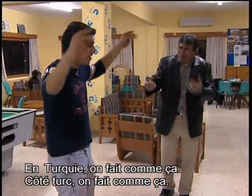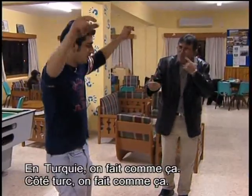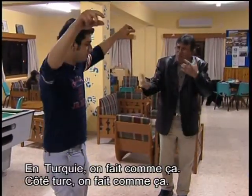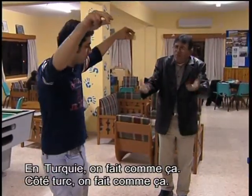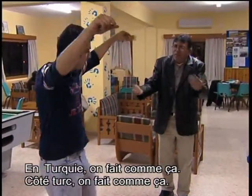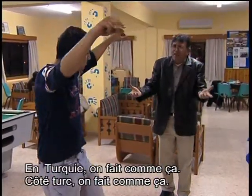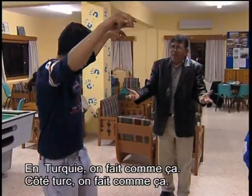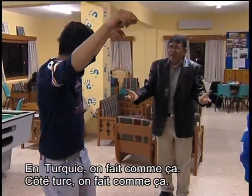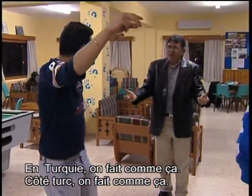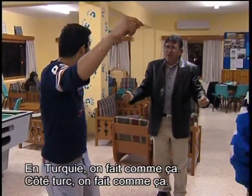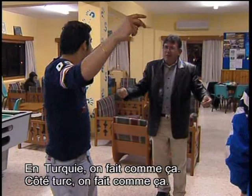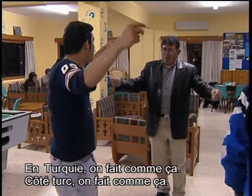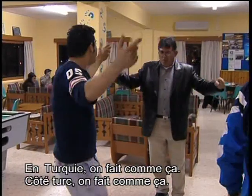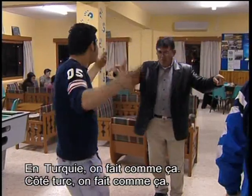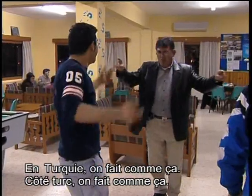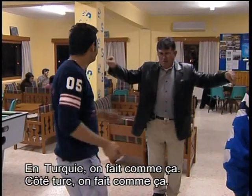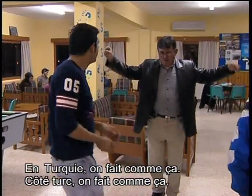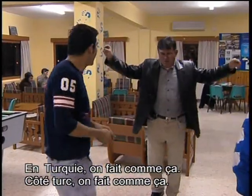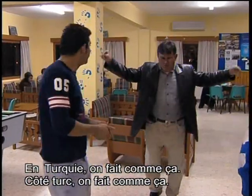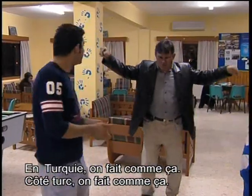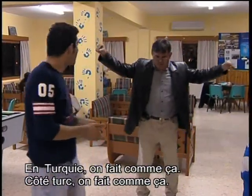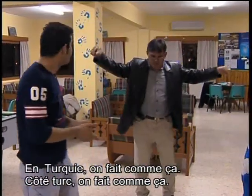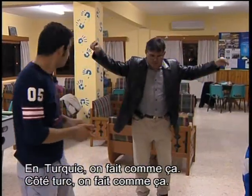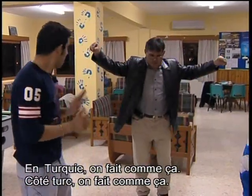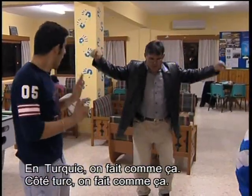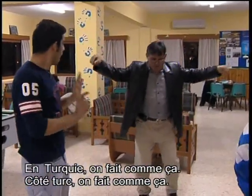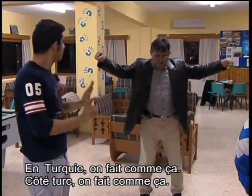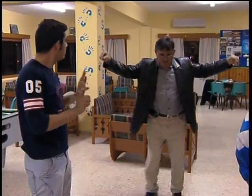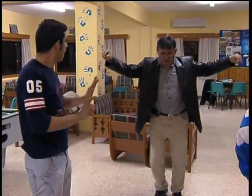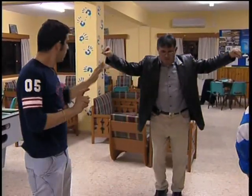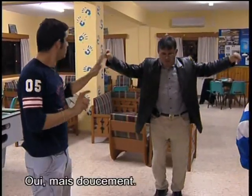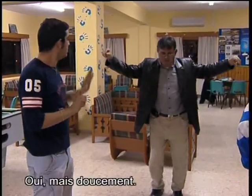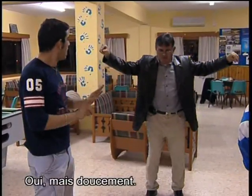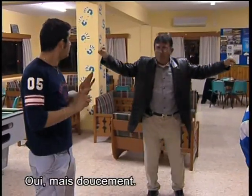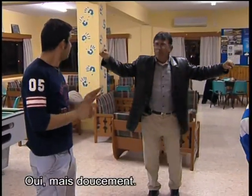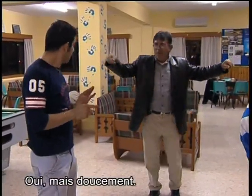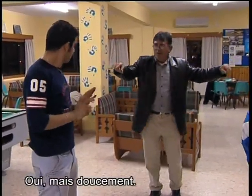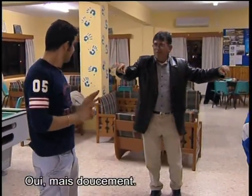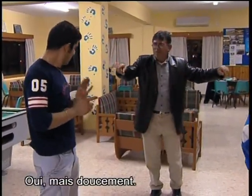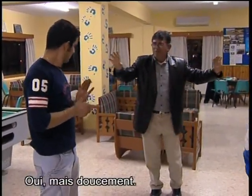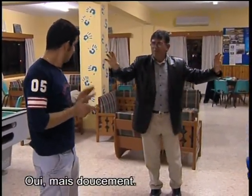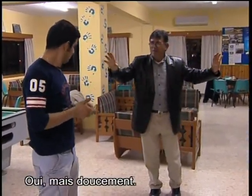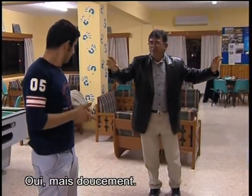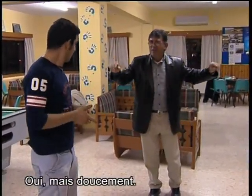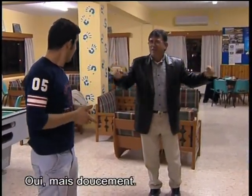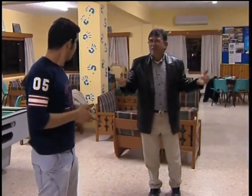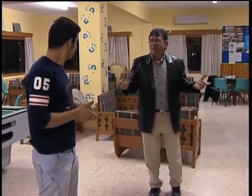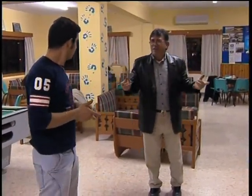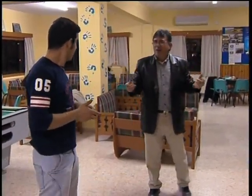En Turquie, fait comme ça. Côté turc, on fait comme ça. Oui, mais doucement.